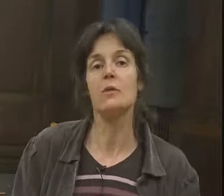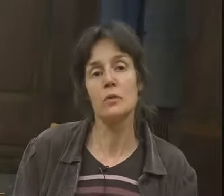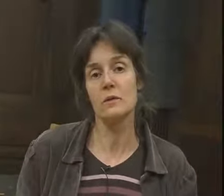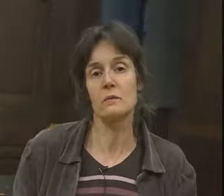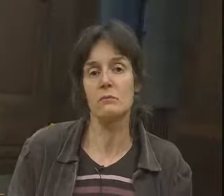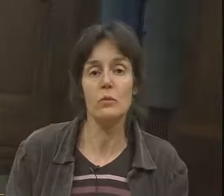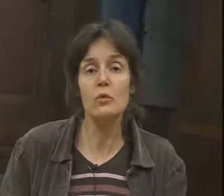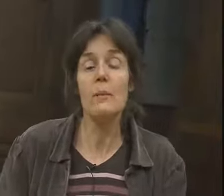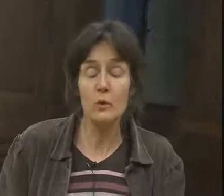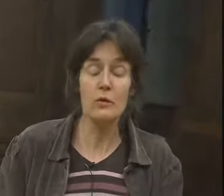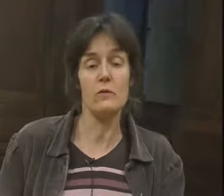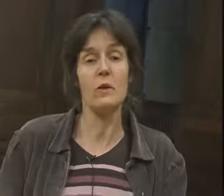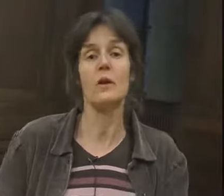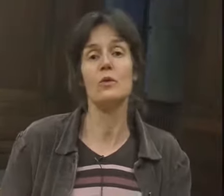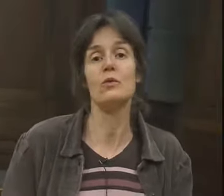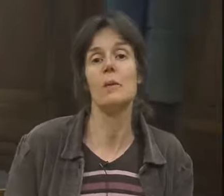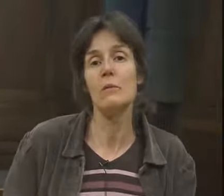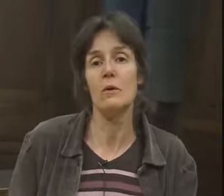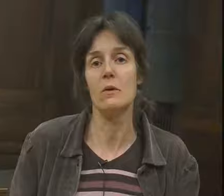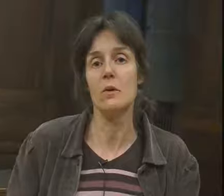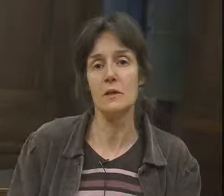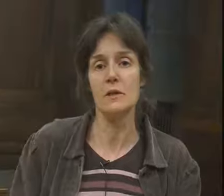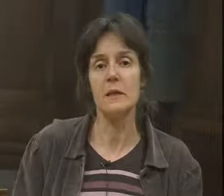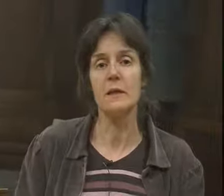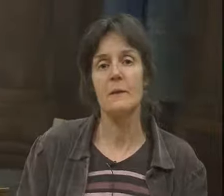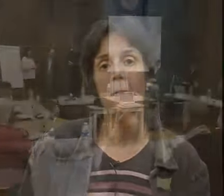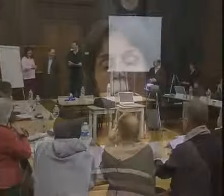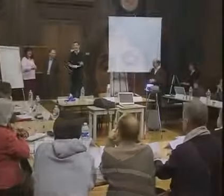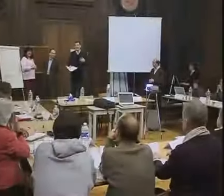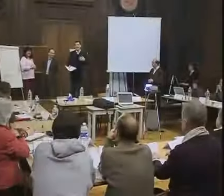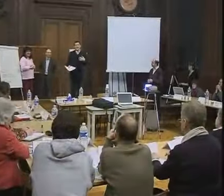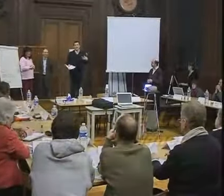donc d'où l'importance de faire une traduction de la Bible en langue des signes.